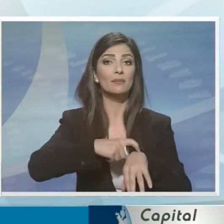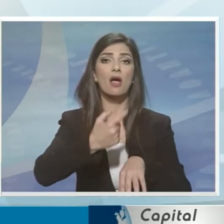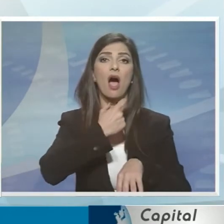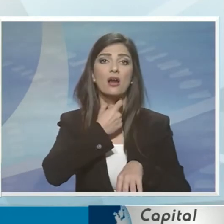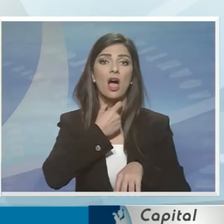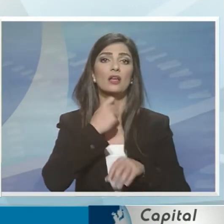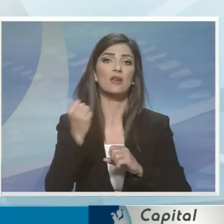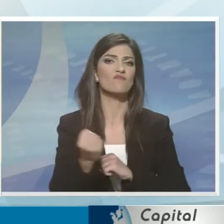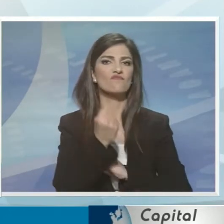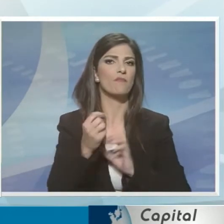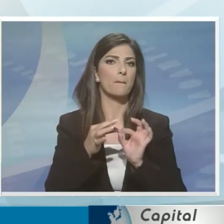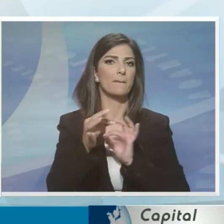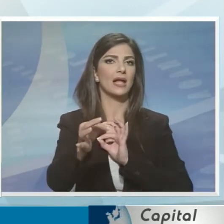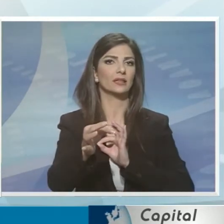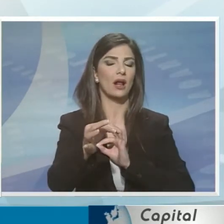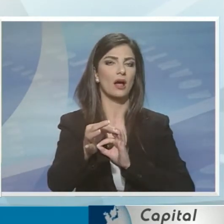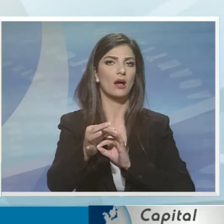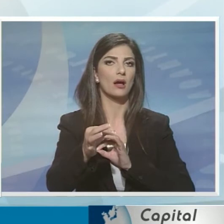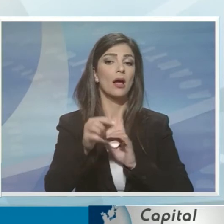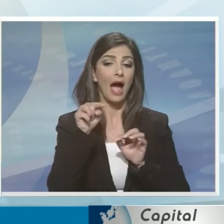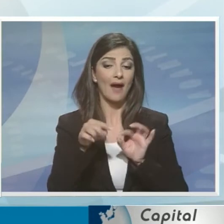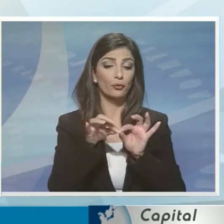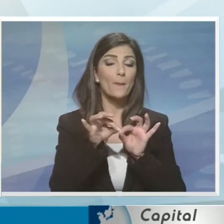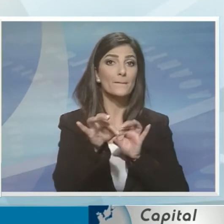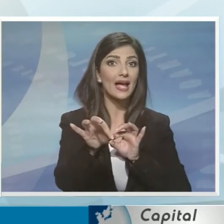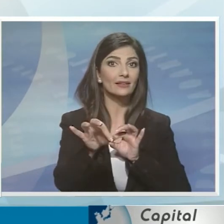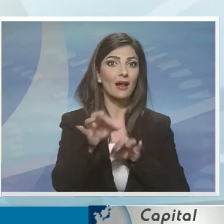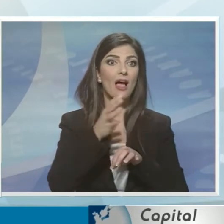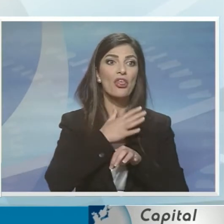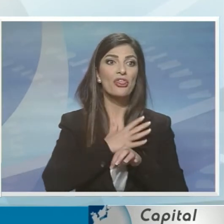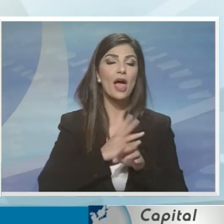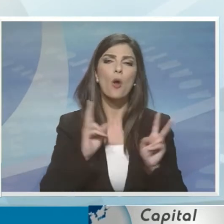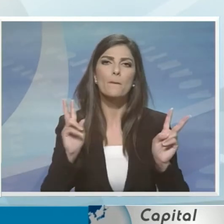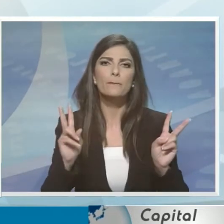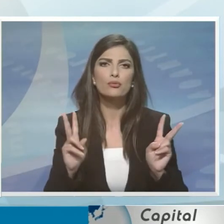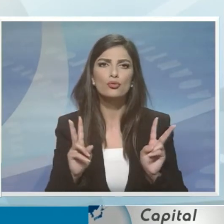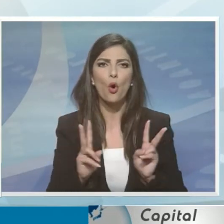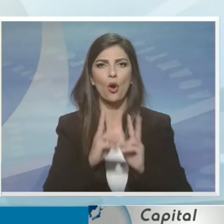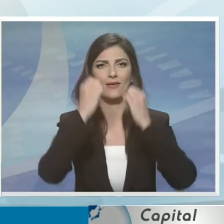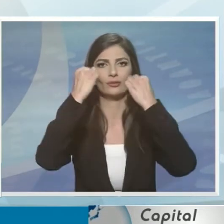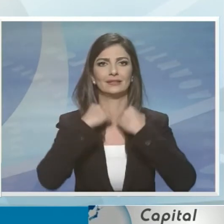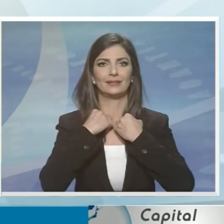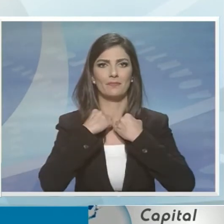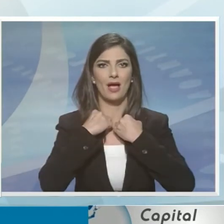με αποτελεσματικότητα να λαχιστοποιήσουμε τις συνέπειες και τις παρούσες κρίσεις.